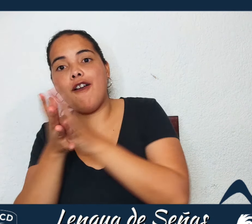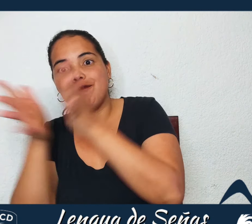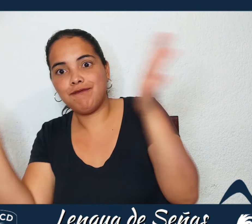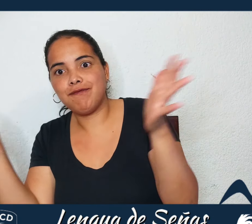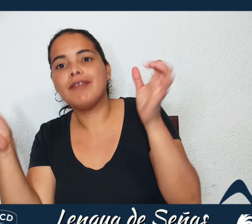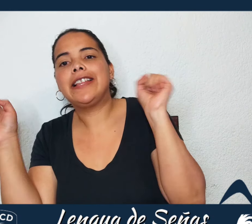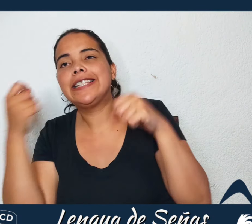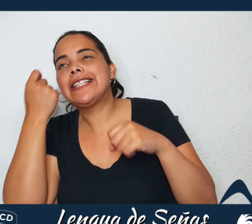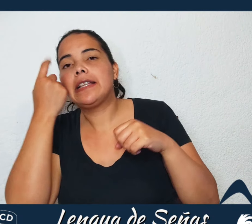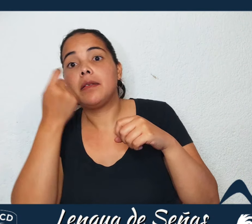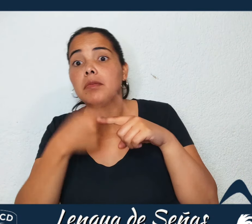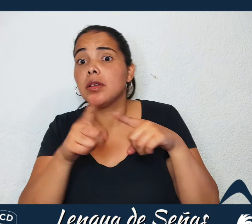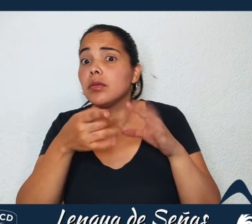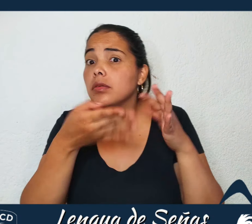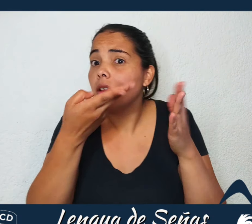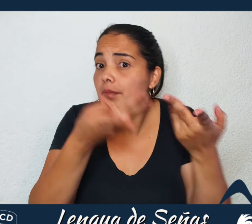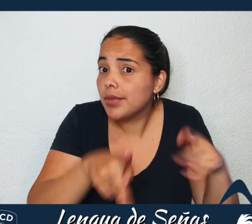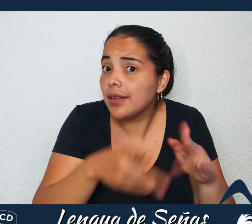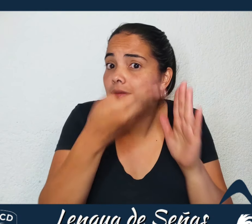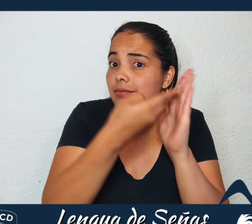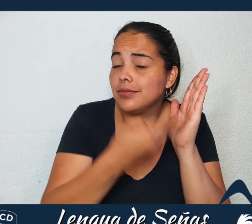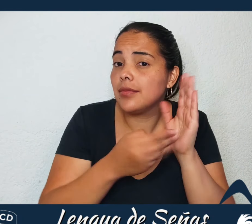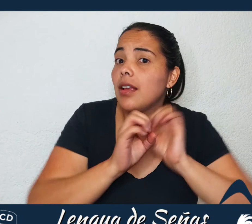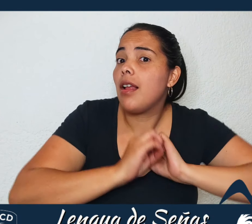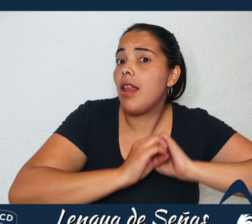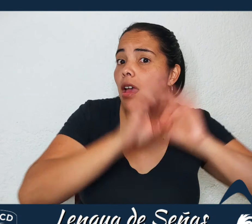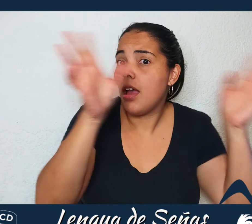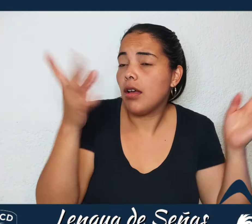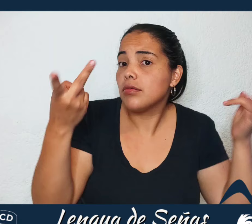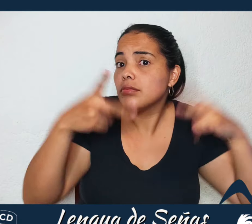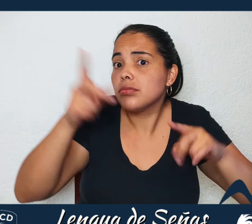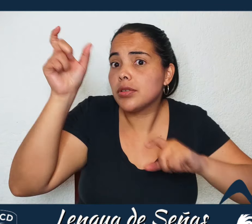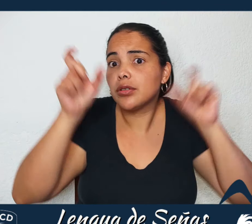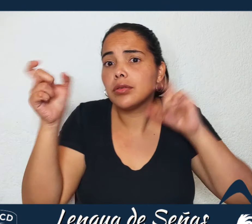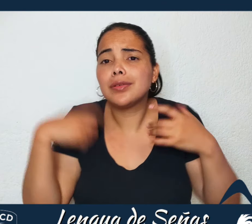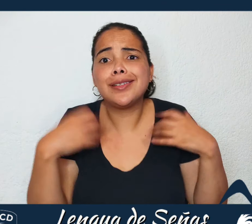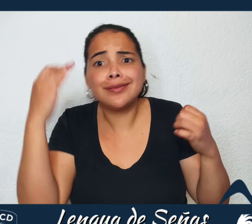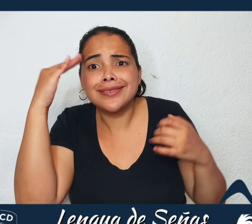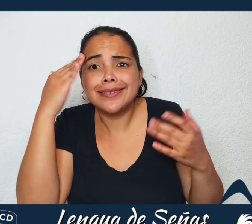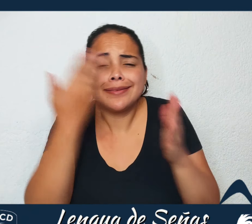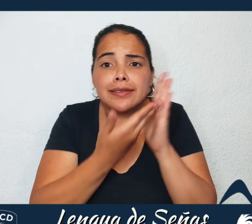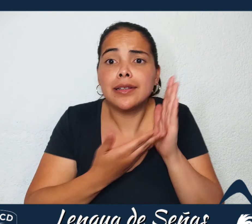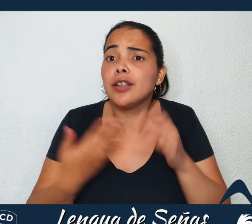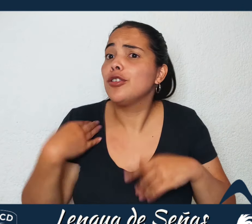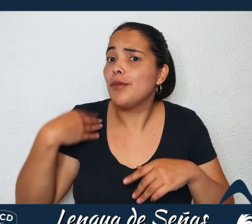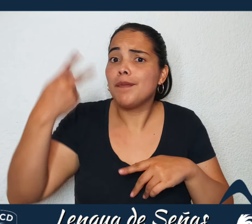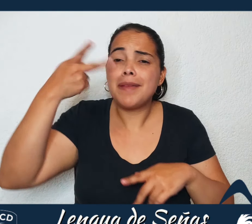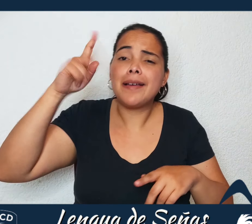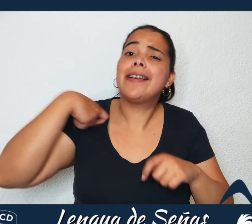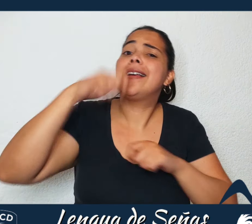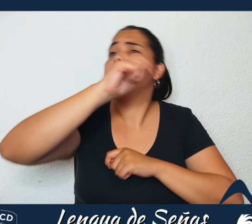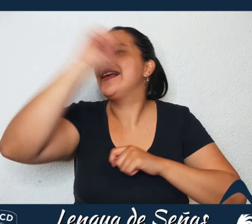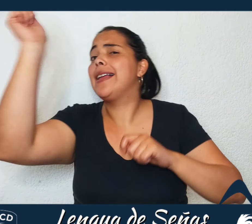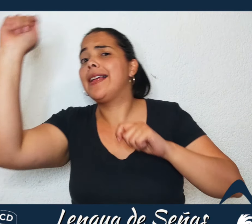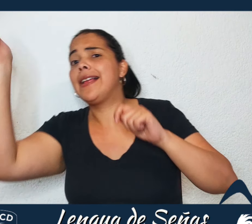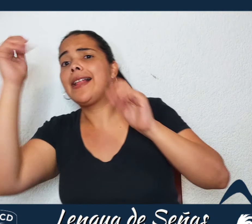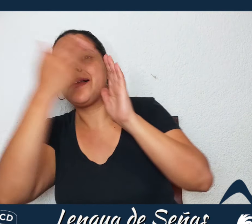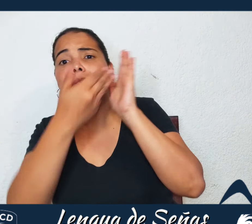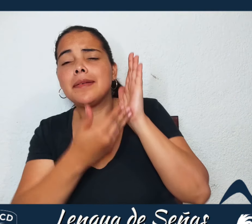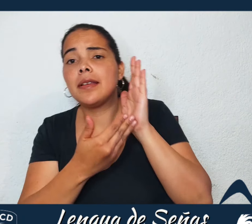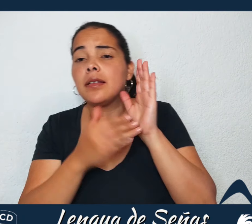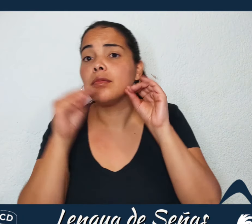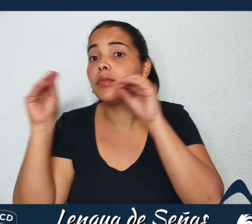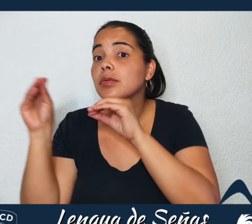el mensaje de las buenas nuevas de Dios, tenía sus bases en lo que él ya había dicho en el Antiguo